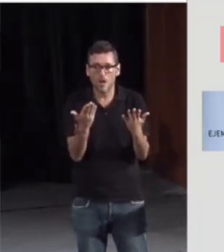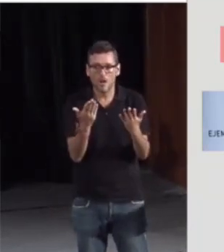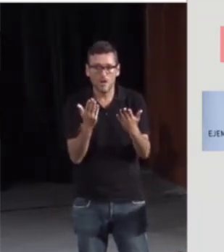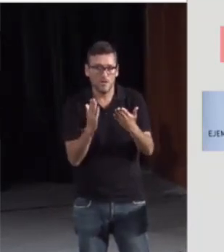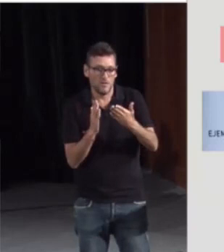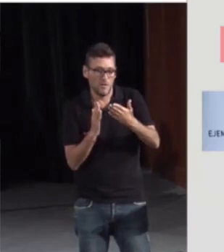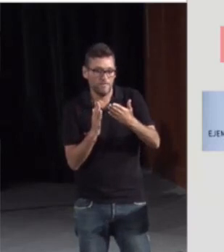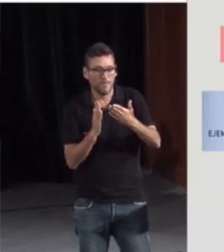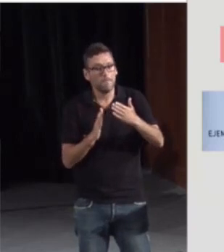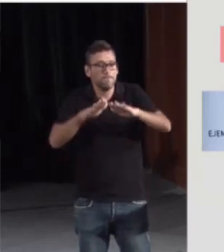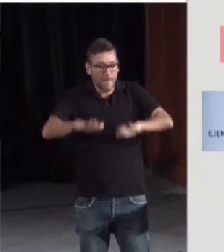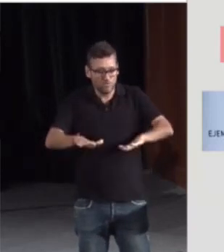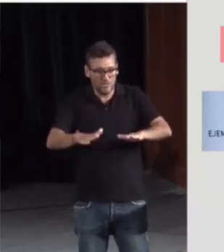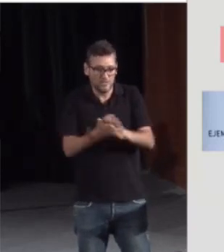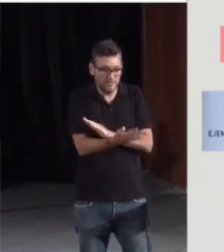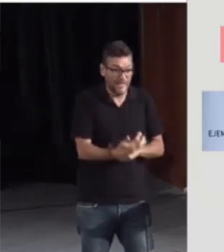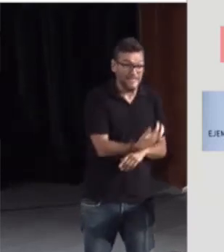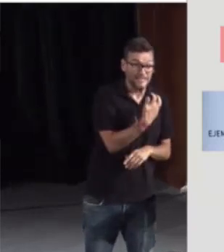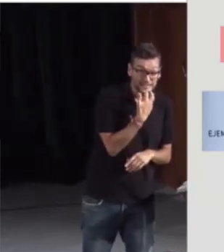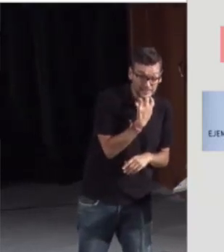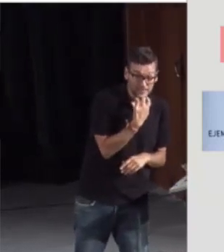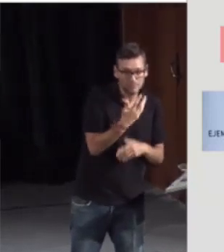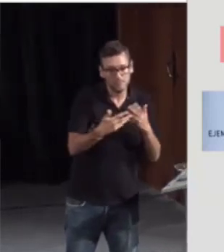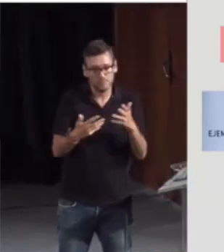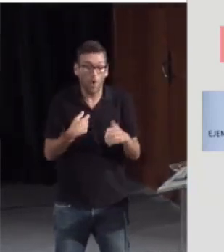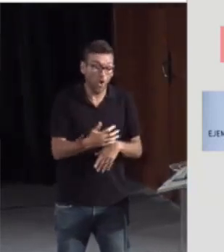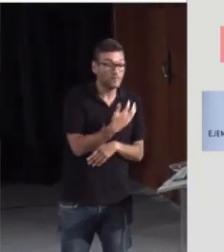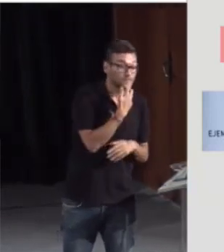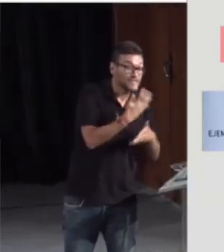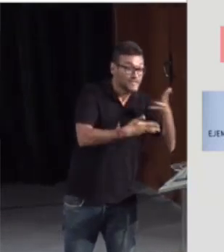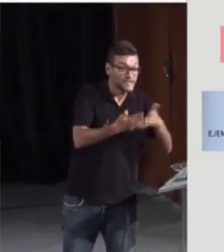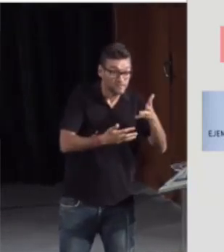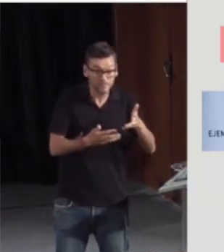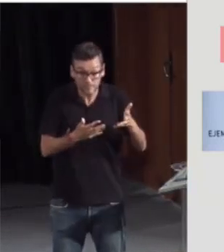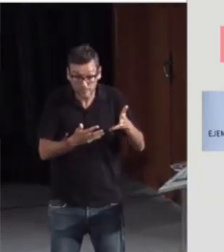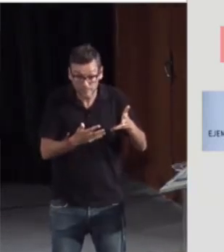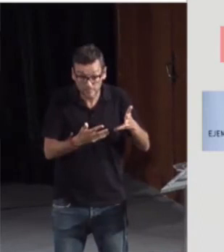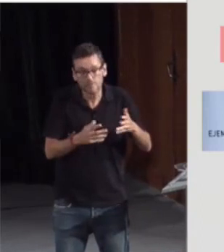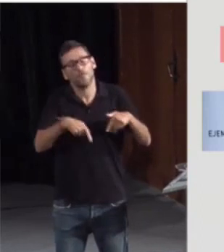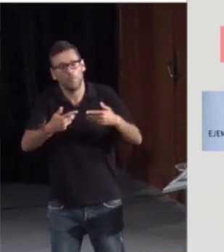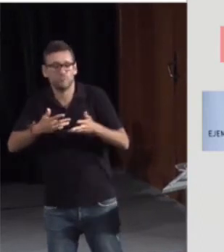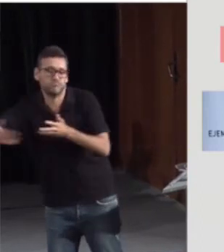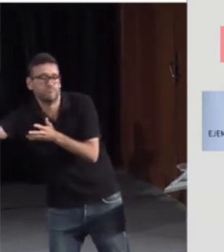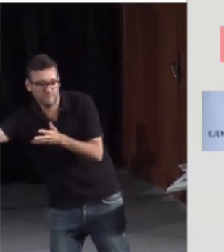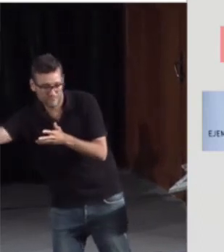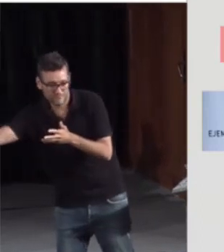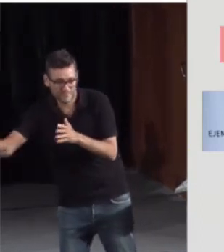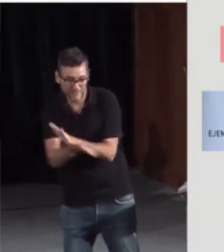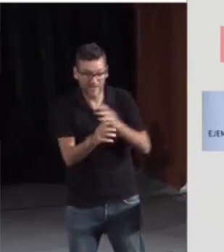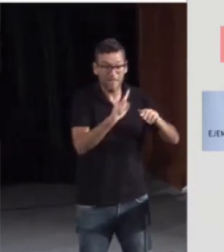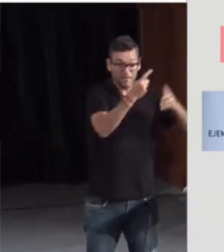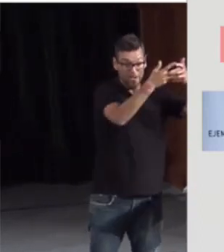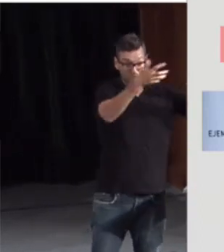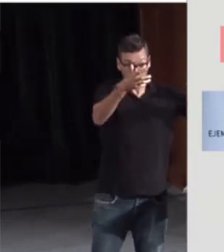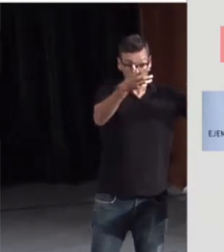de cabeza, etcétera. Pero que lo fundamental es la pausa que se produce a la hora de utilizar ese condicional.